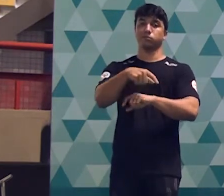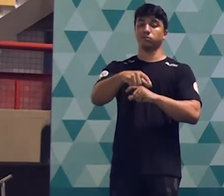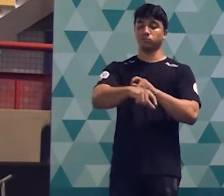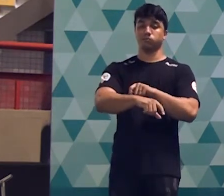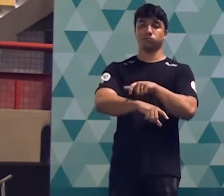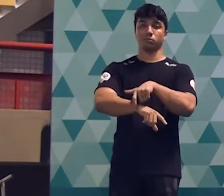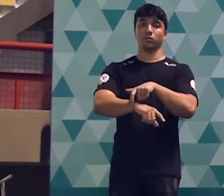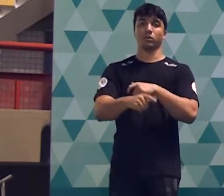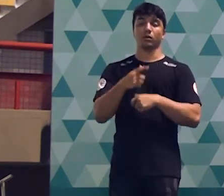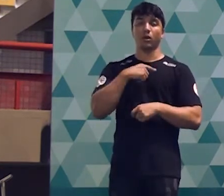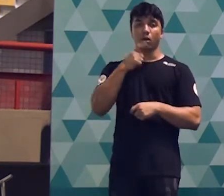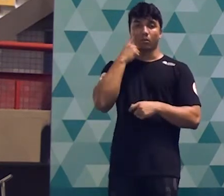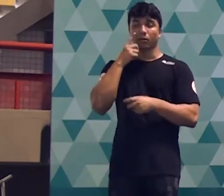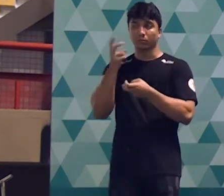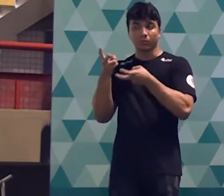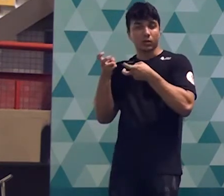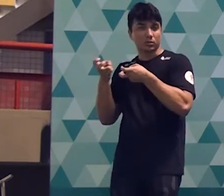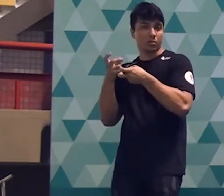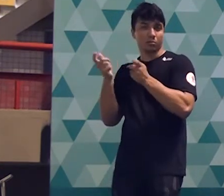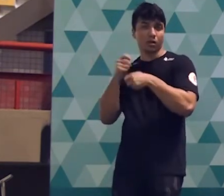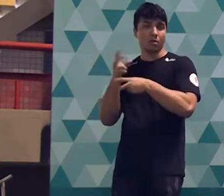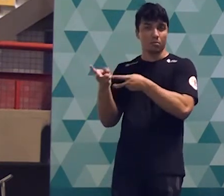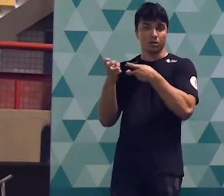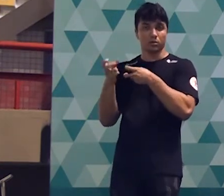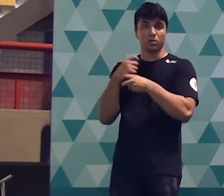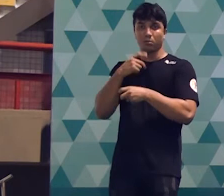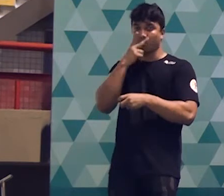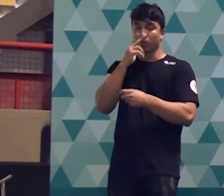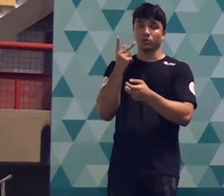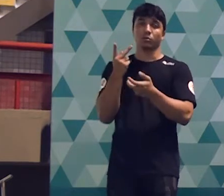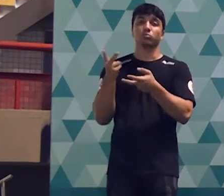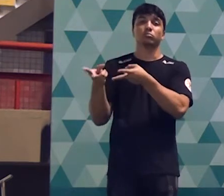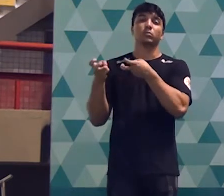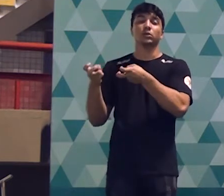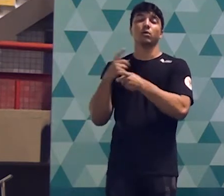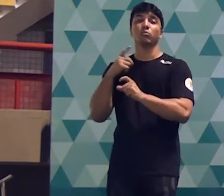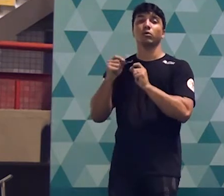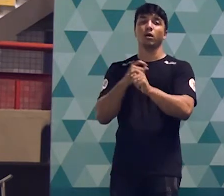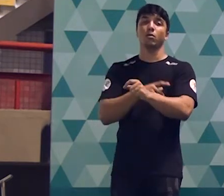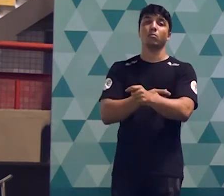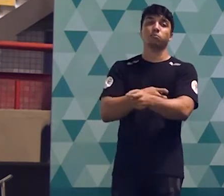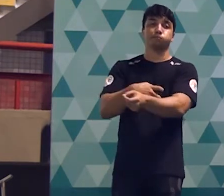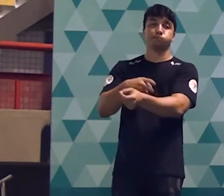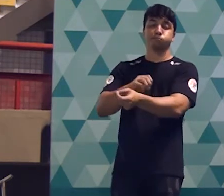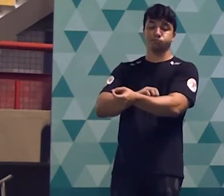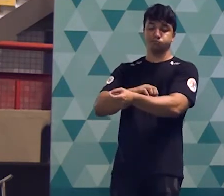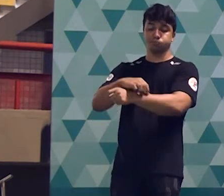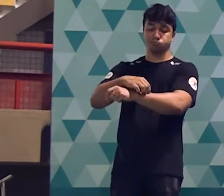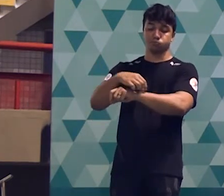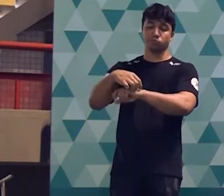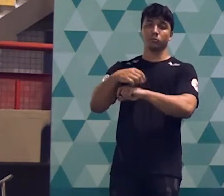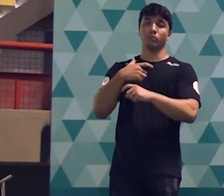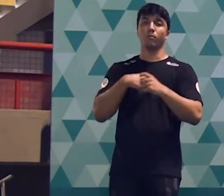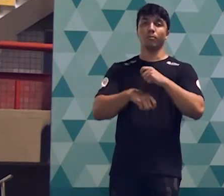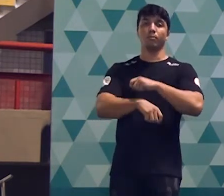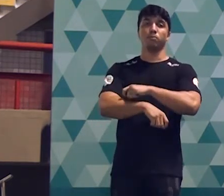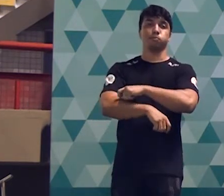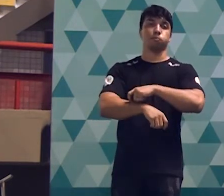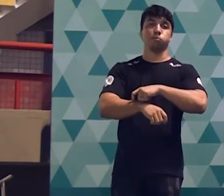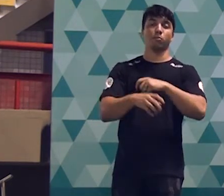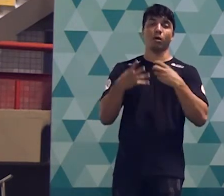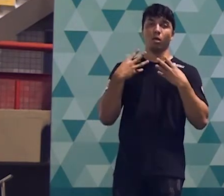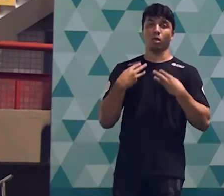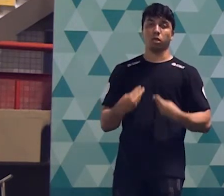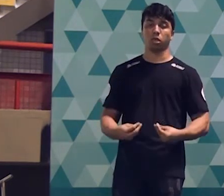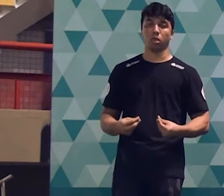você vê os mondrongos da pessoa. Ela toma tanto anabolizante que no dia que ela parar de tomar e aquilo despencar, vai ser uma